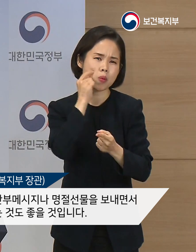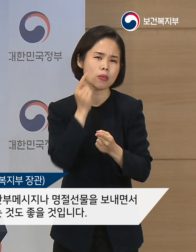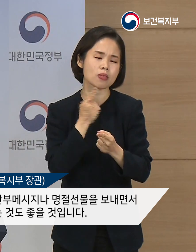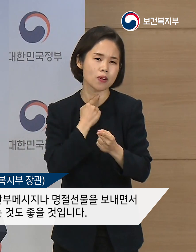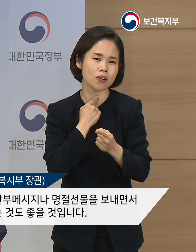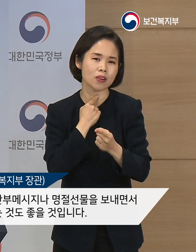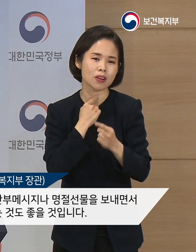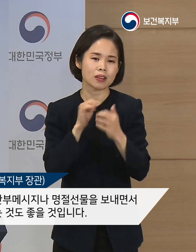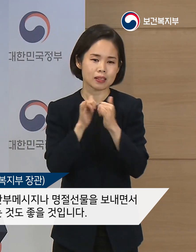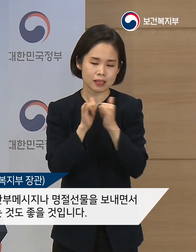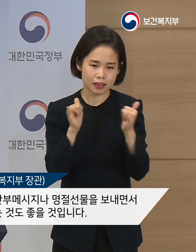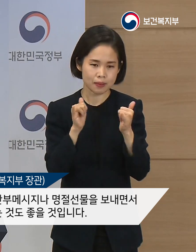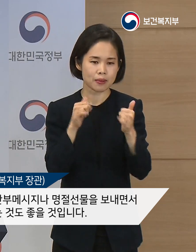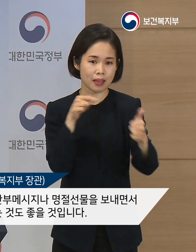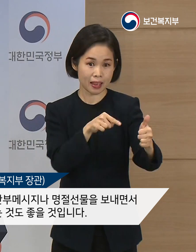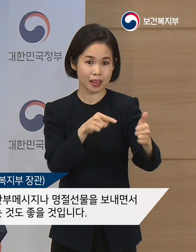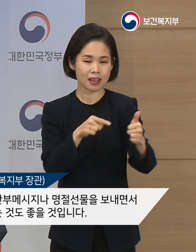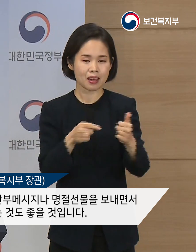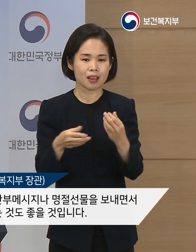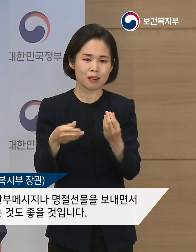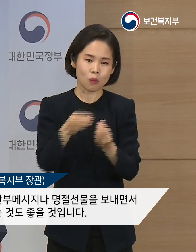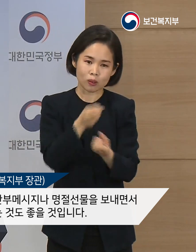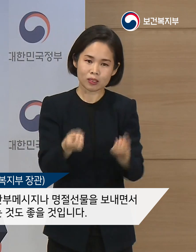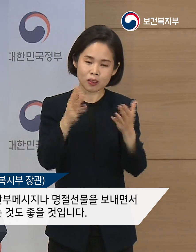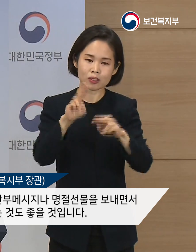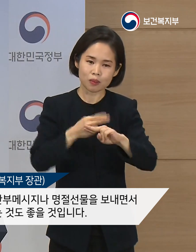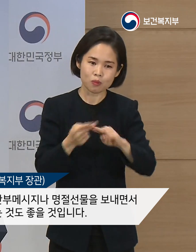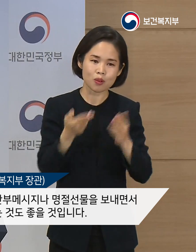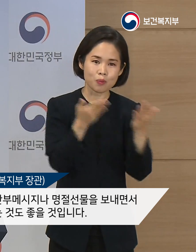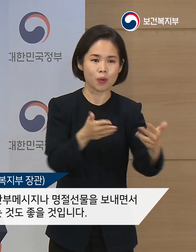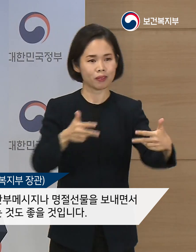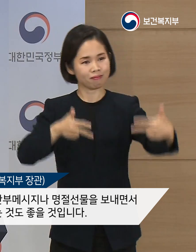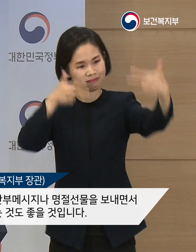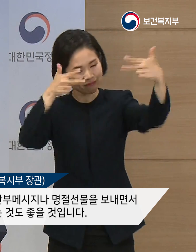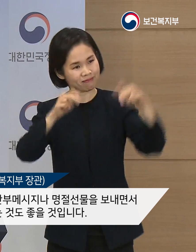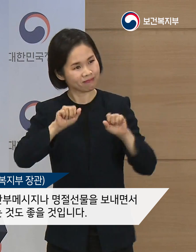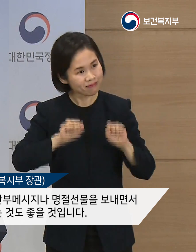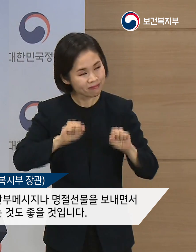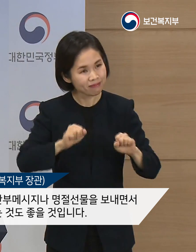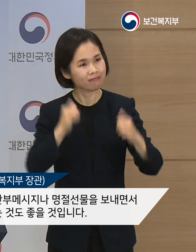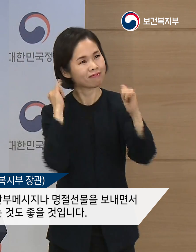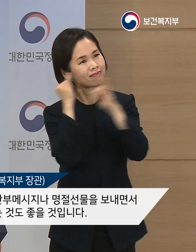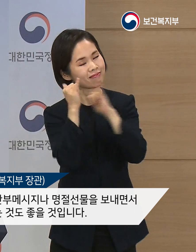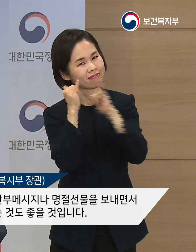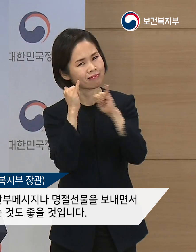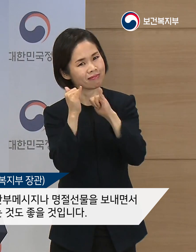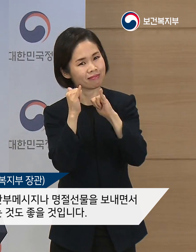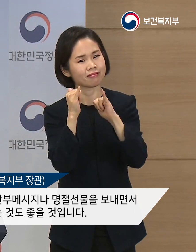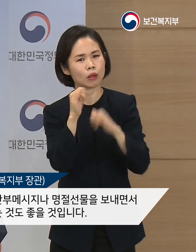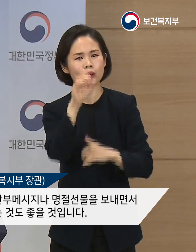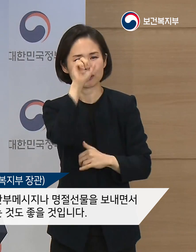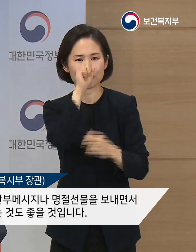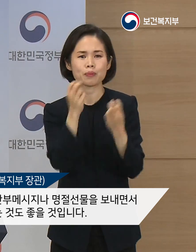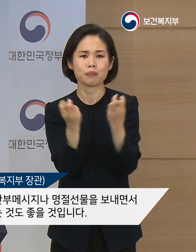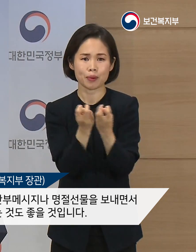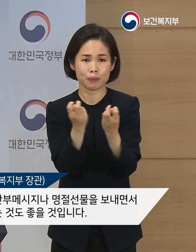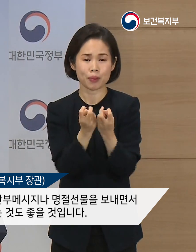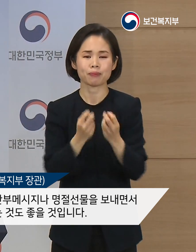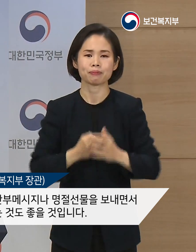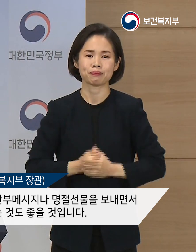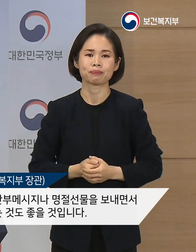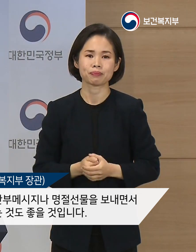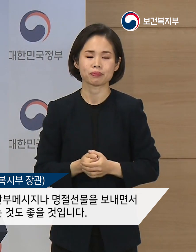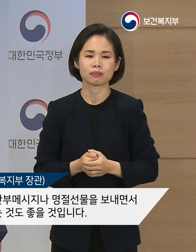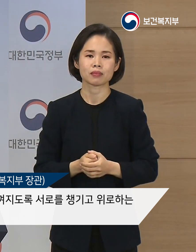이들에게 안부 메시지나 명절 선물을 보내면서 이번 기회에 더 돈독하게 연락을 해주시는 것도